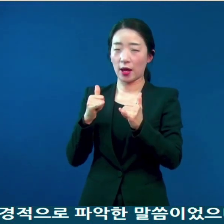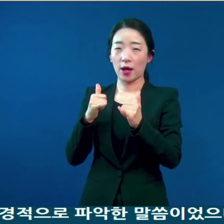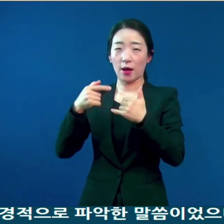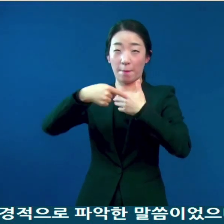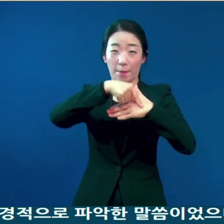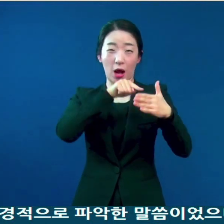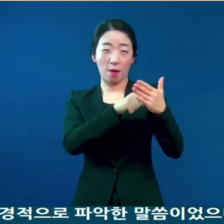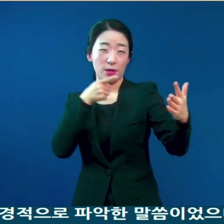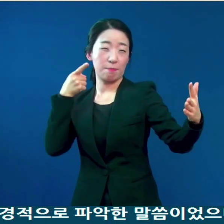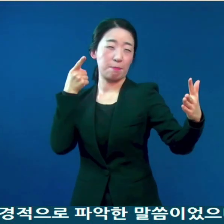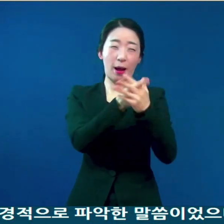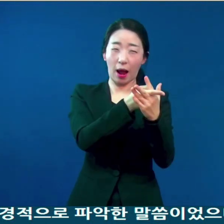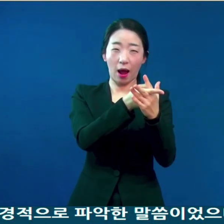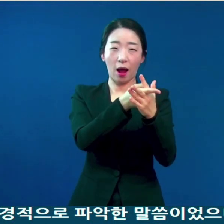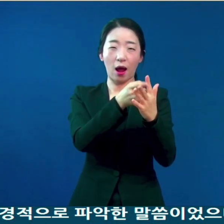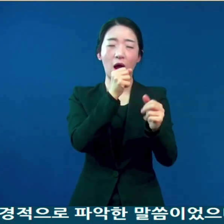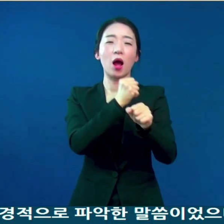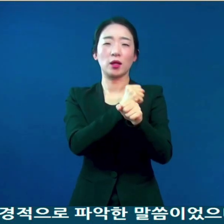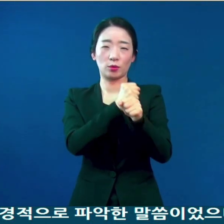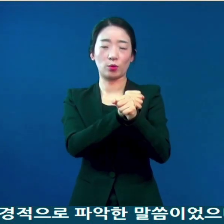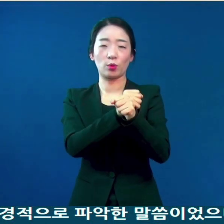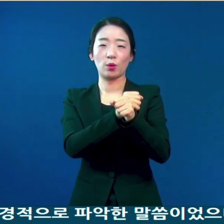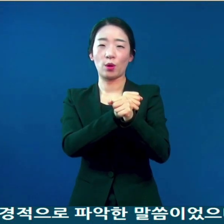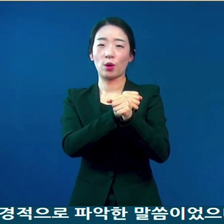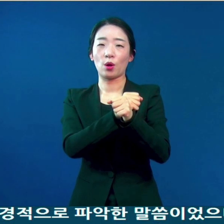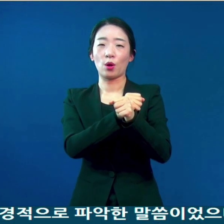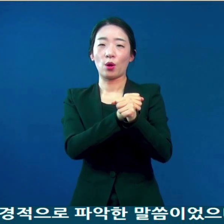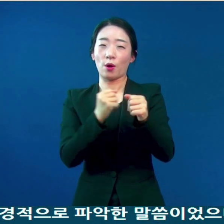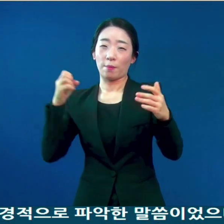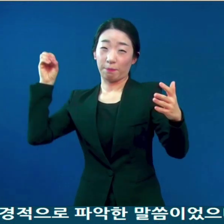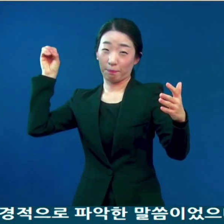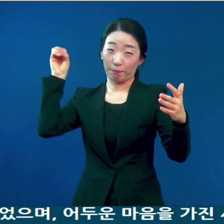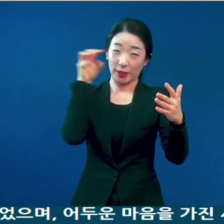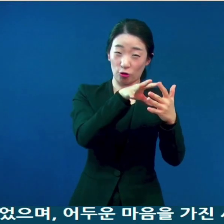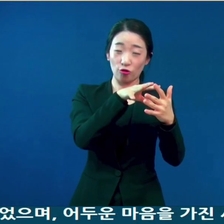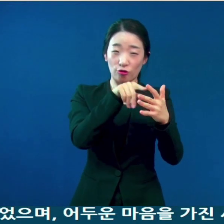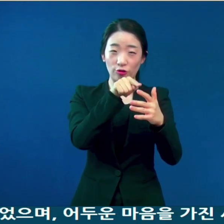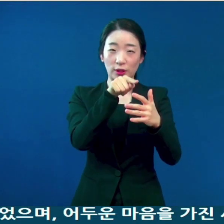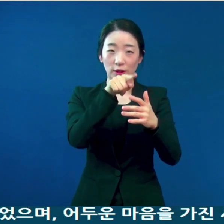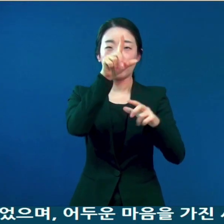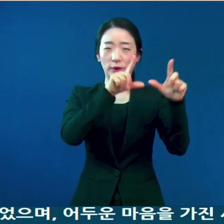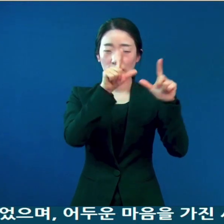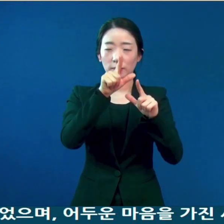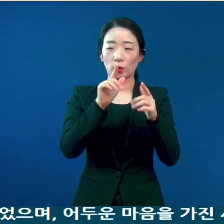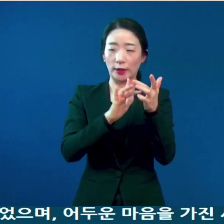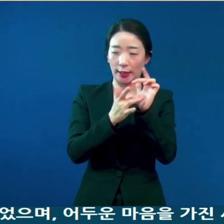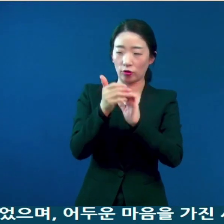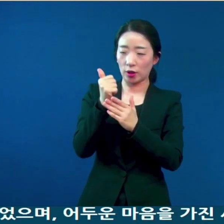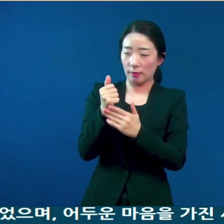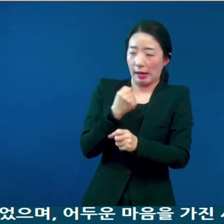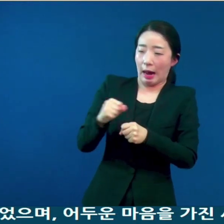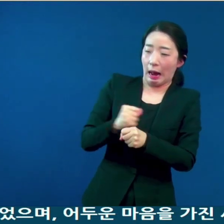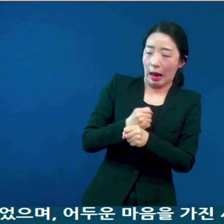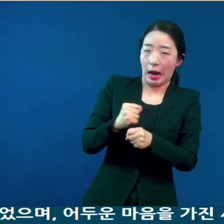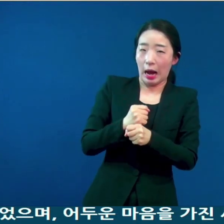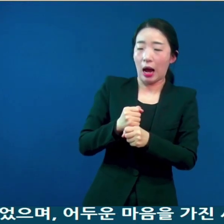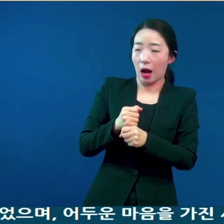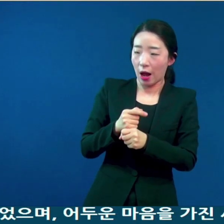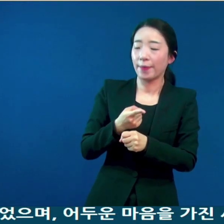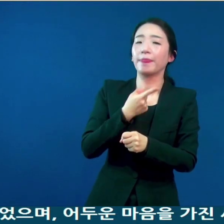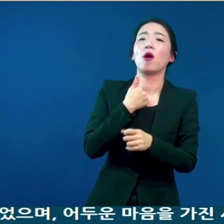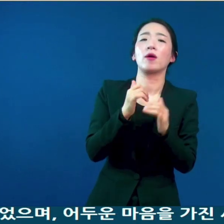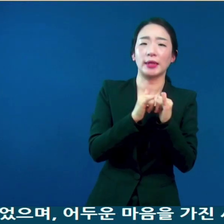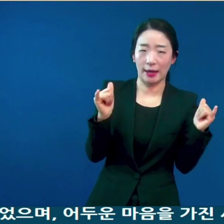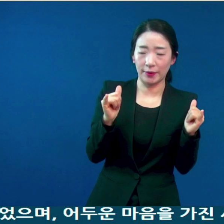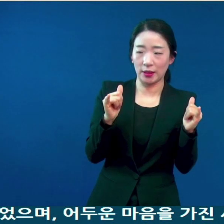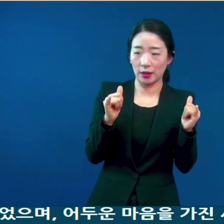어두운 사람들의 마음에 비추어짐에 예수님을 모함하려던 사람 속에 그 생명의 빛이 들어가매